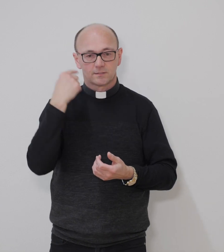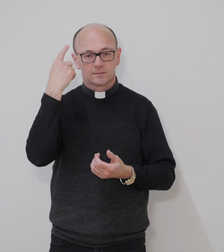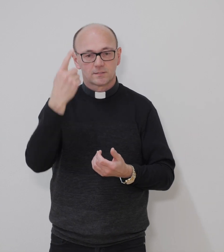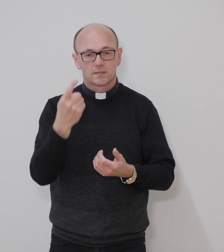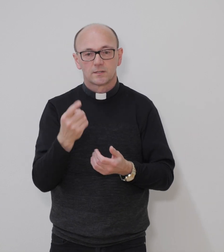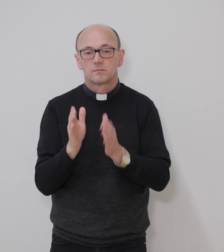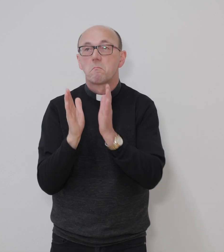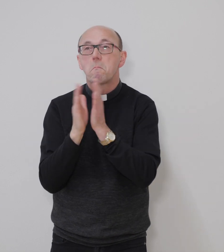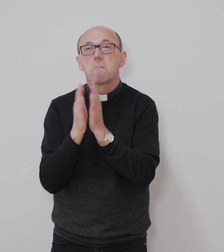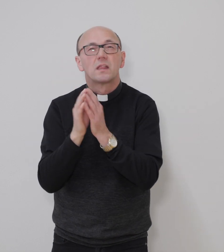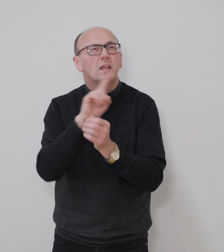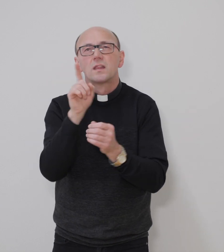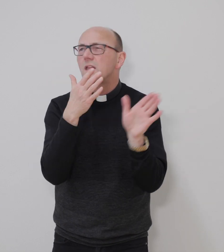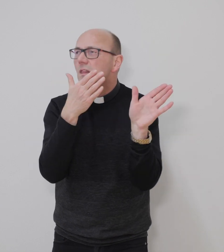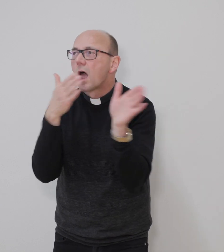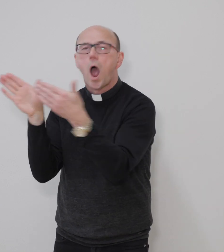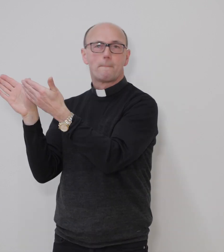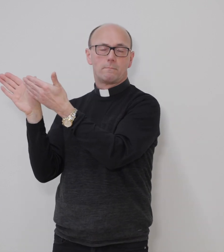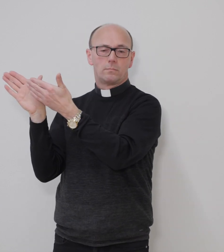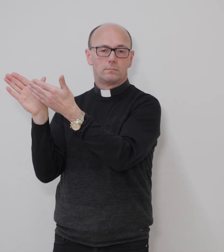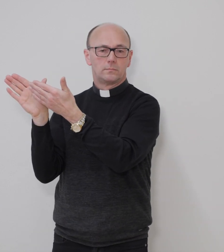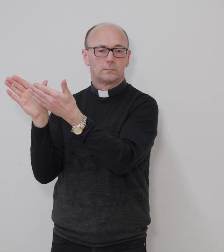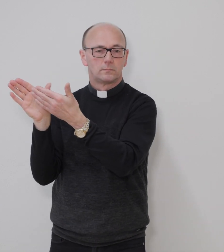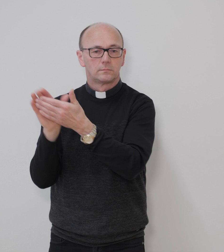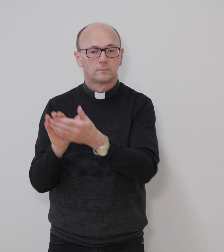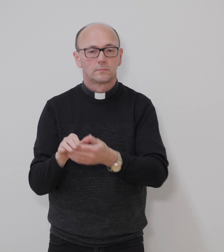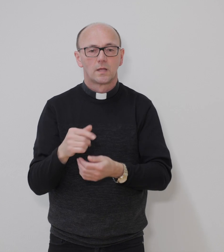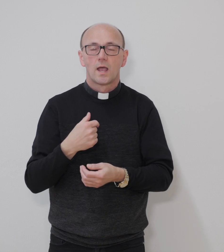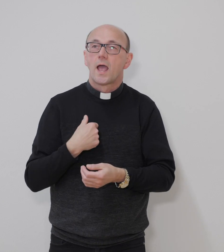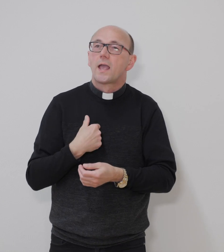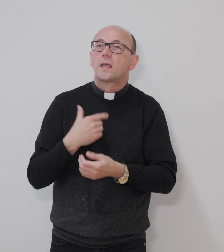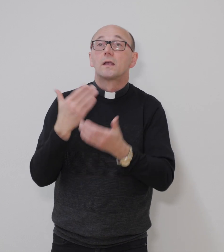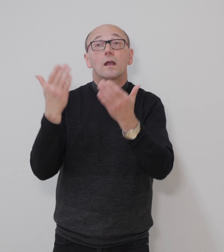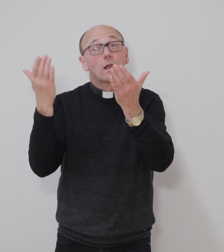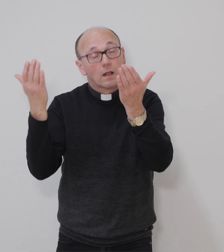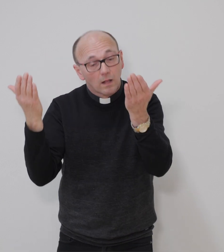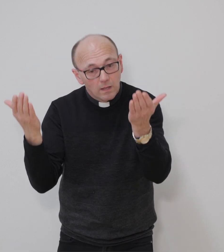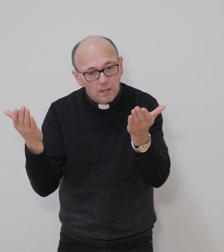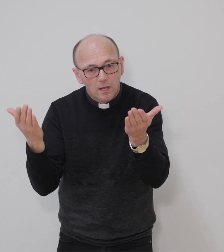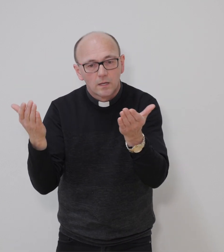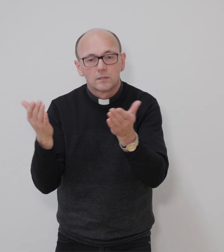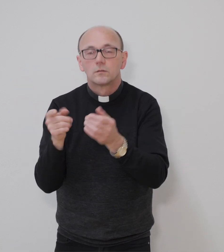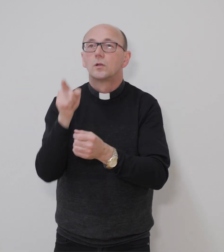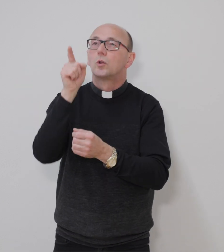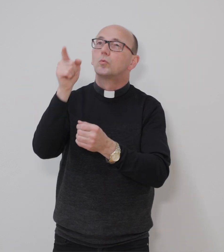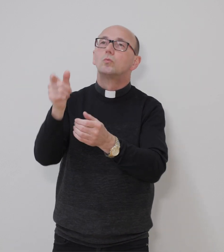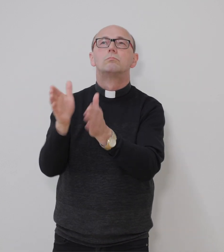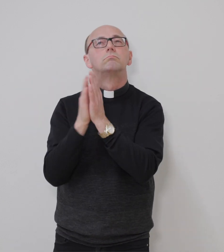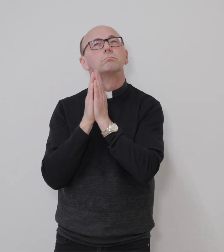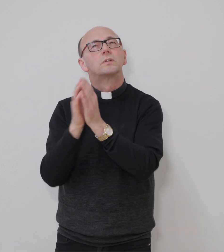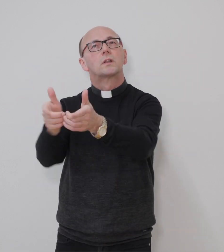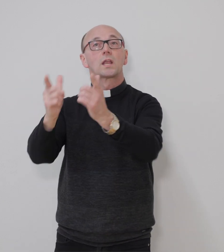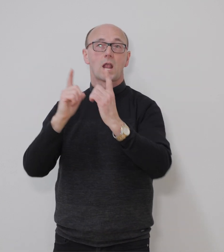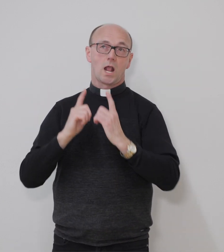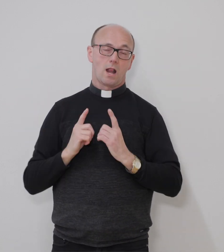Verbirg nicht dein Angesicht vor mir, weise deinen Knecht im Zorn nicht ab. Du wurdest meine